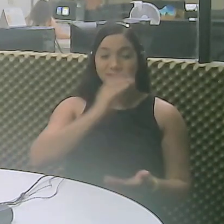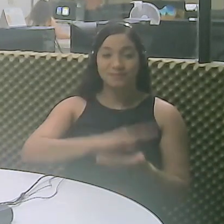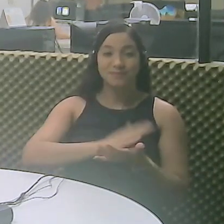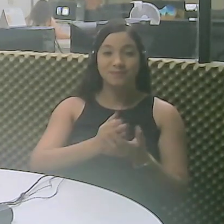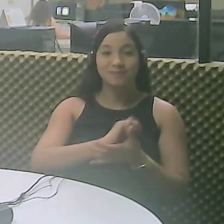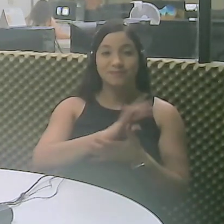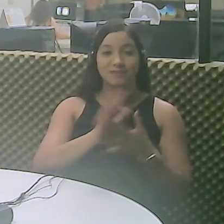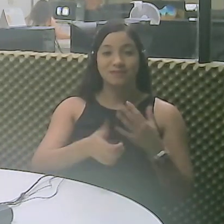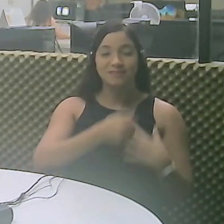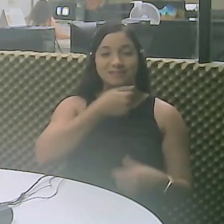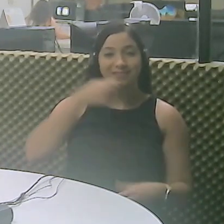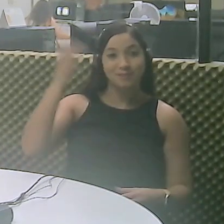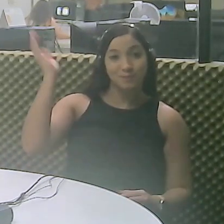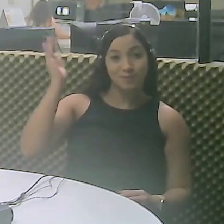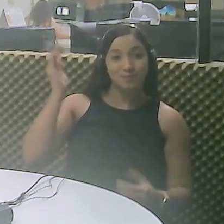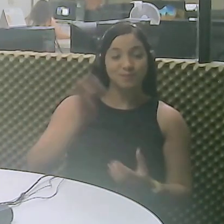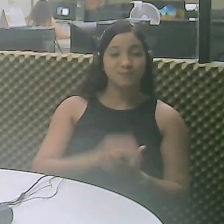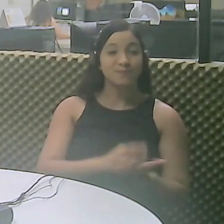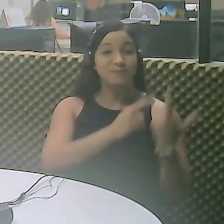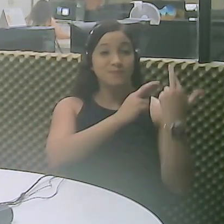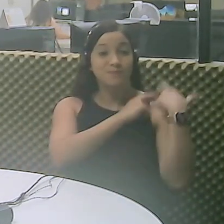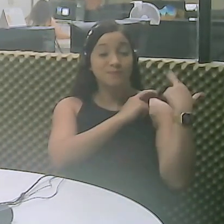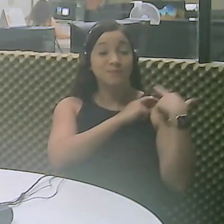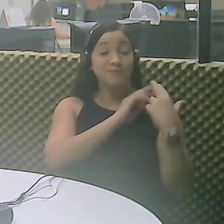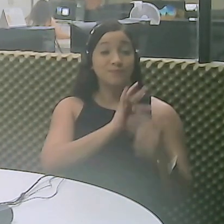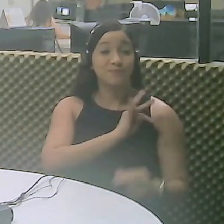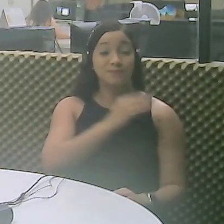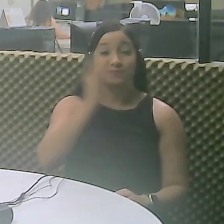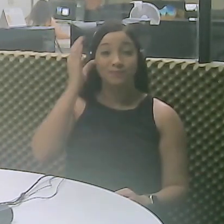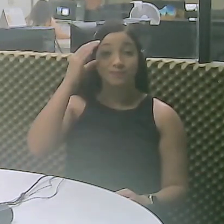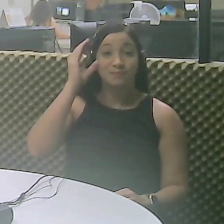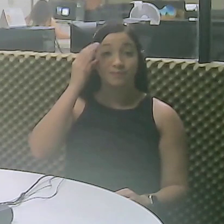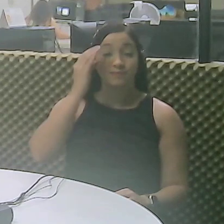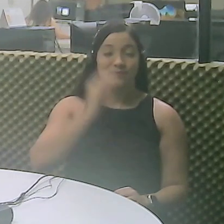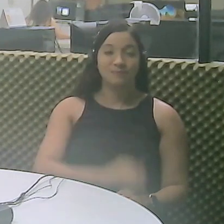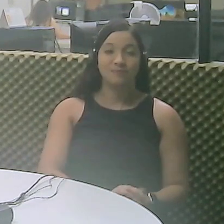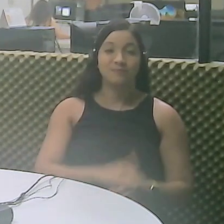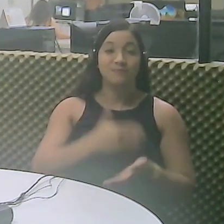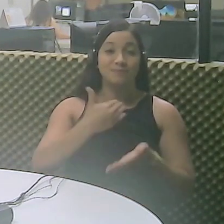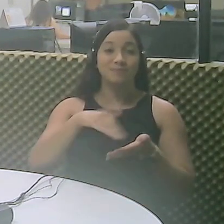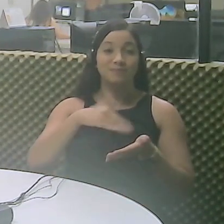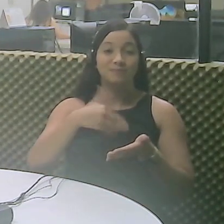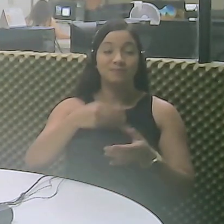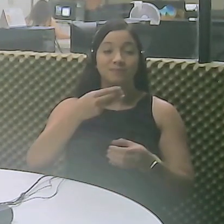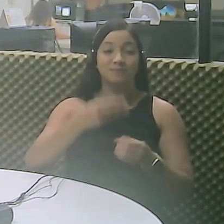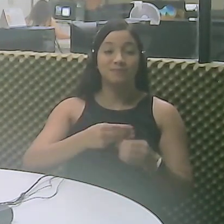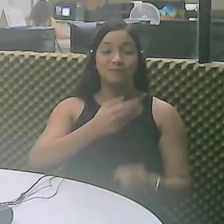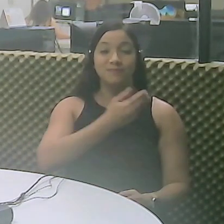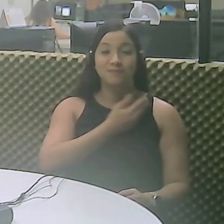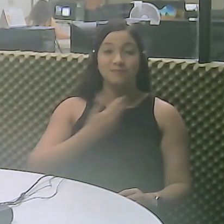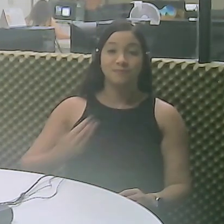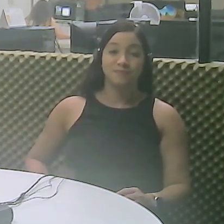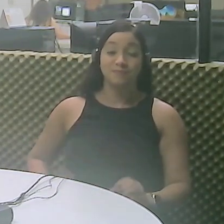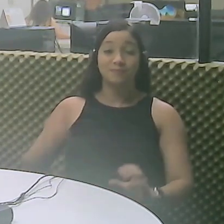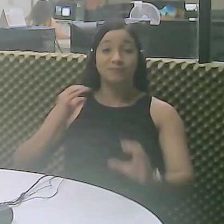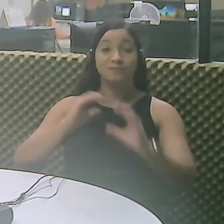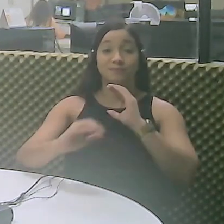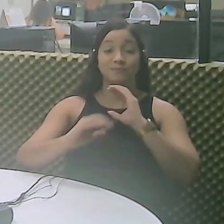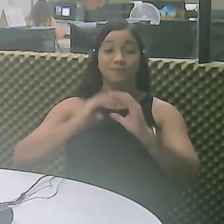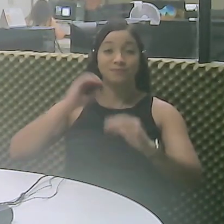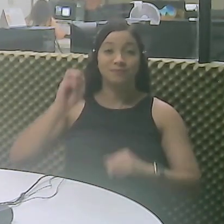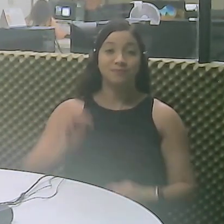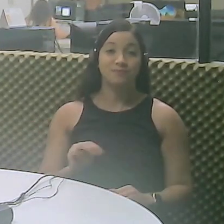Gianotti. Tradução em Libras, Amanda Valentim. Responsável técnico, Cristiano Silva. Secretário Municipal de Governo